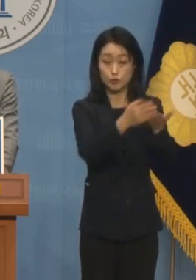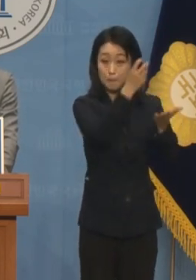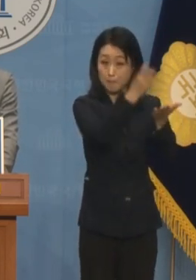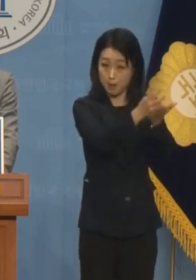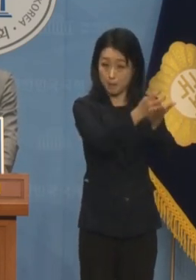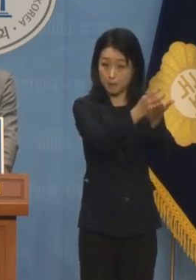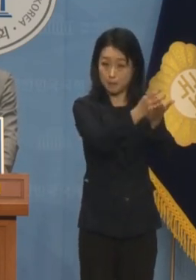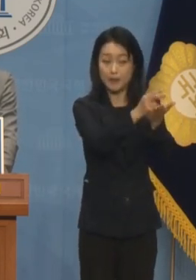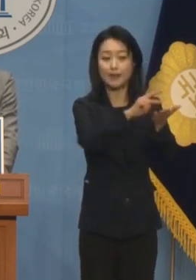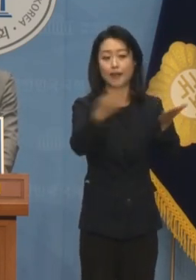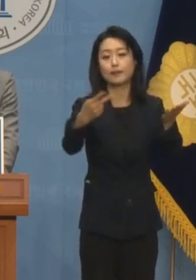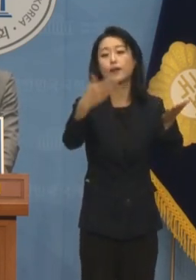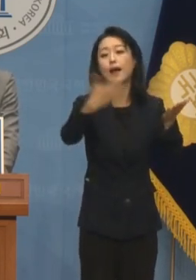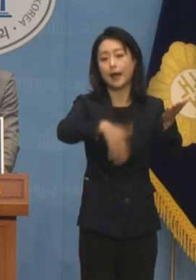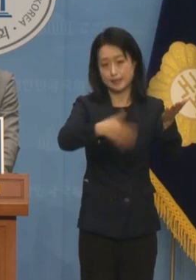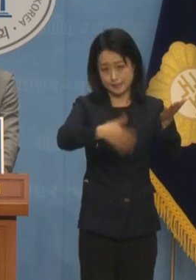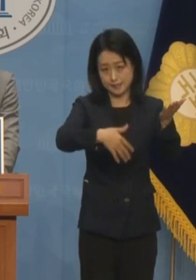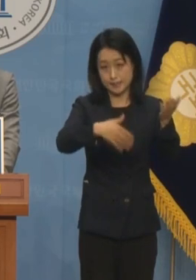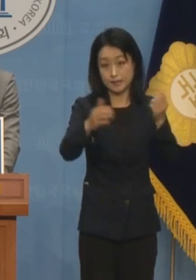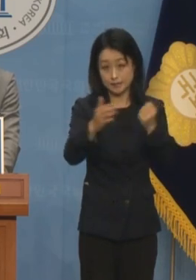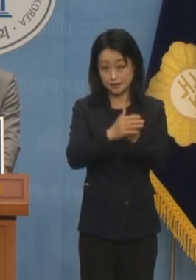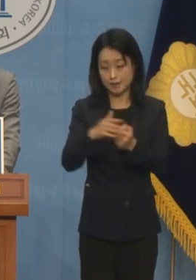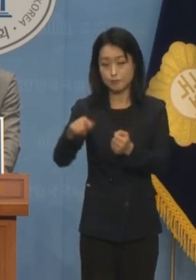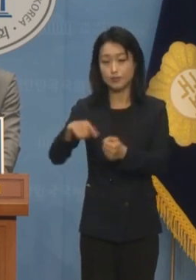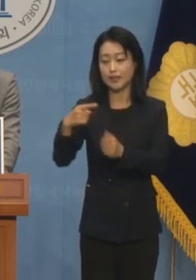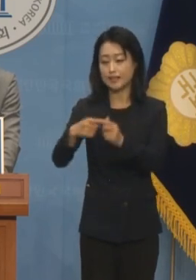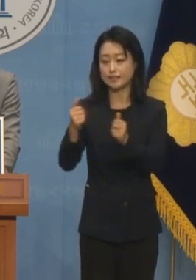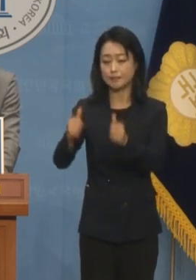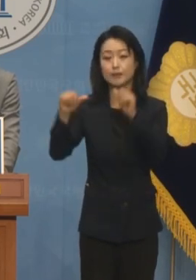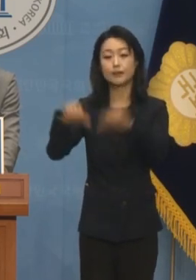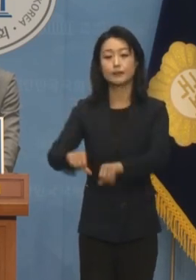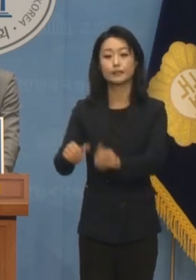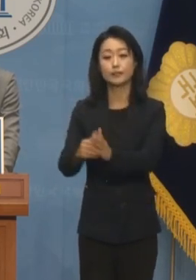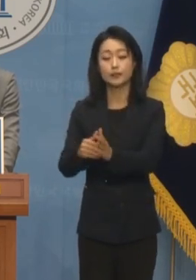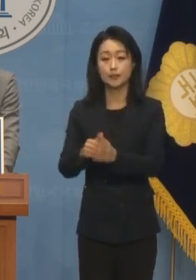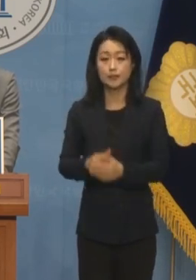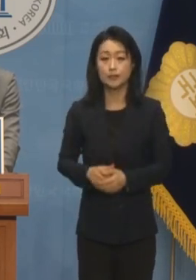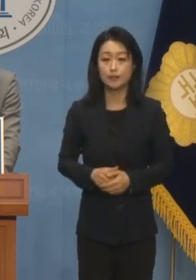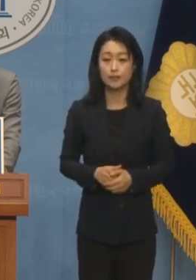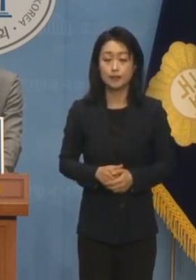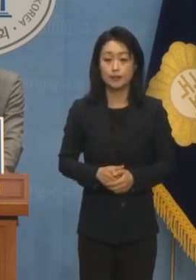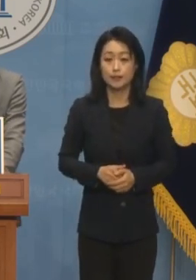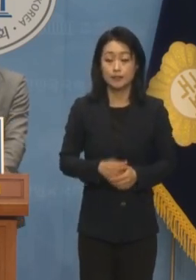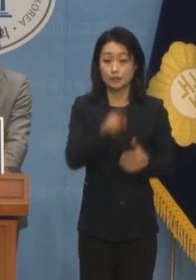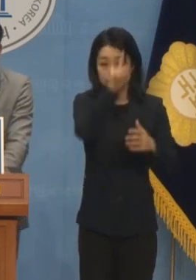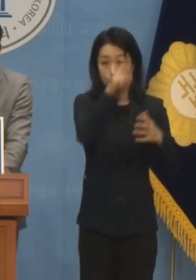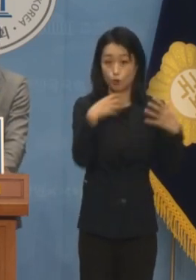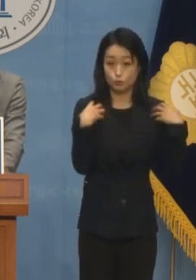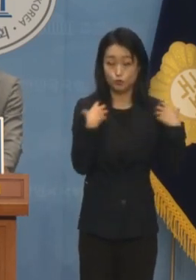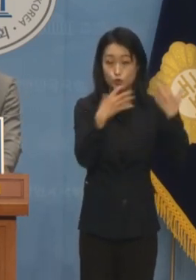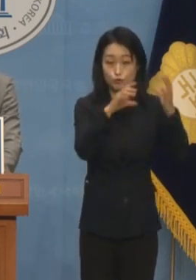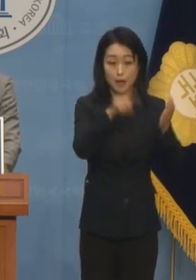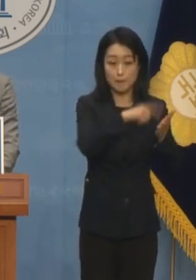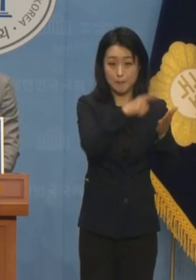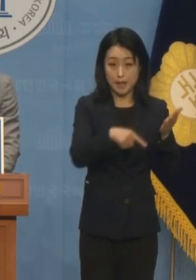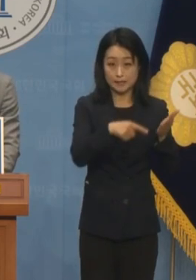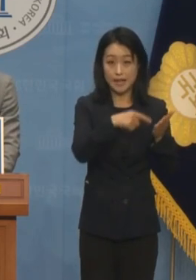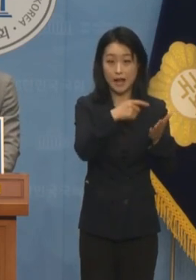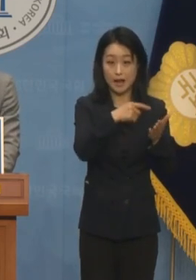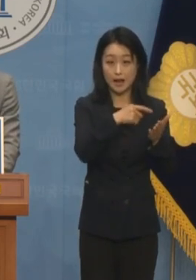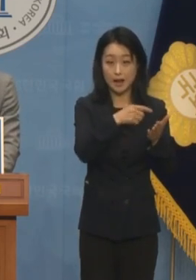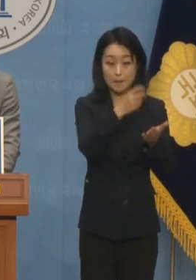법안이 개정되지 않았기 때문입니다. 당시 정부는 국가배상법